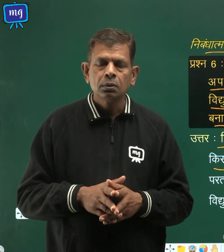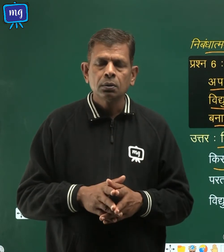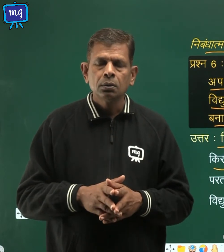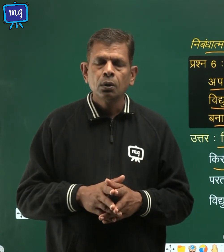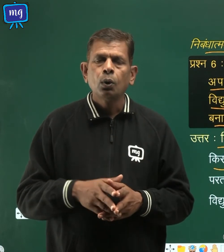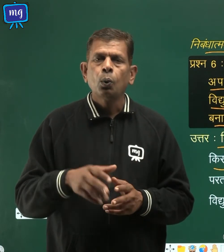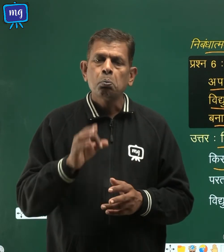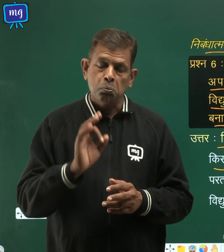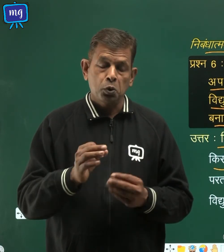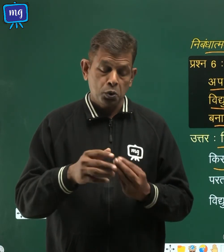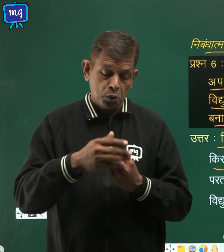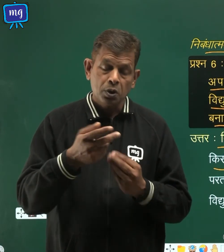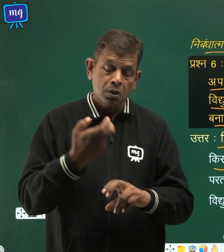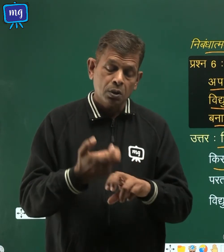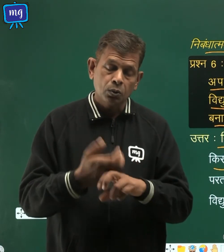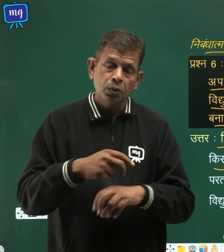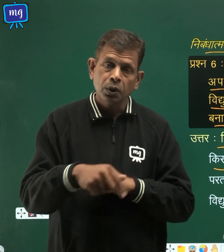वांछित धातु की